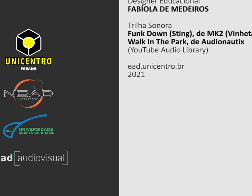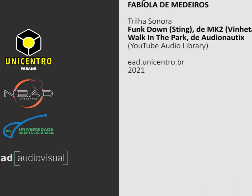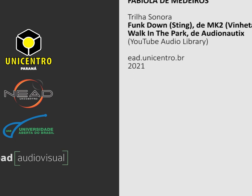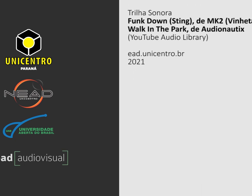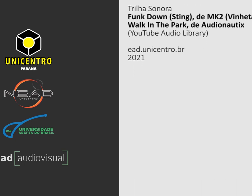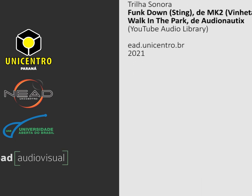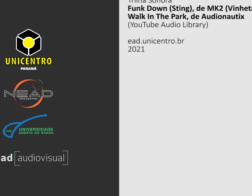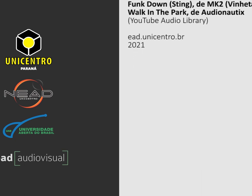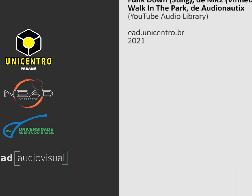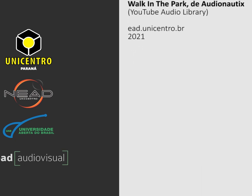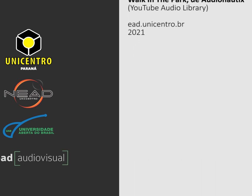aí